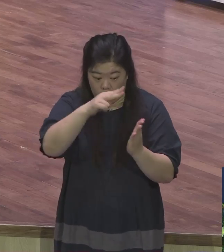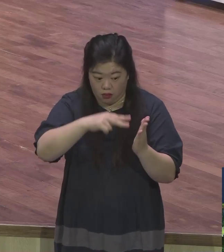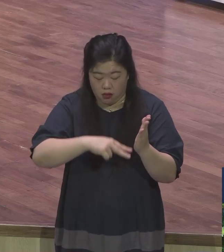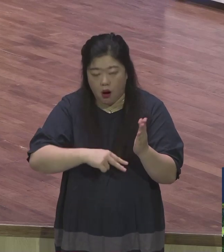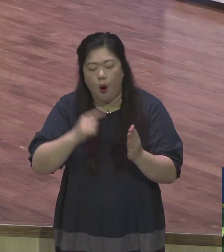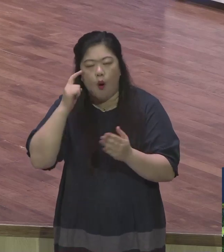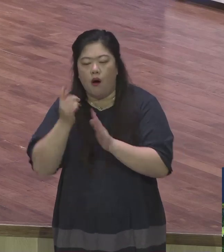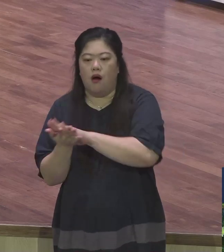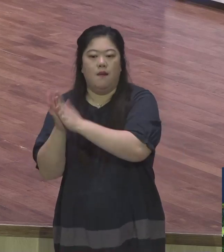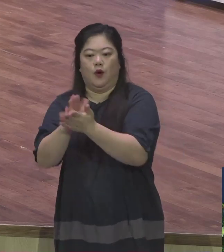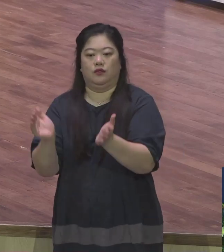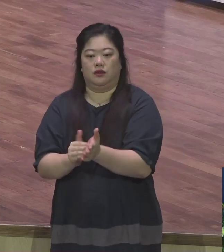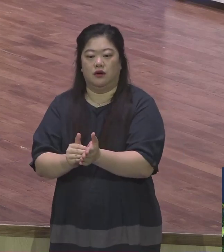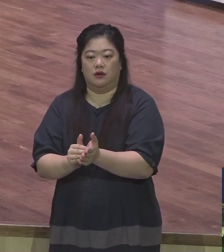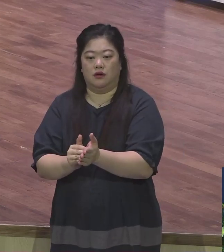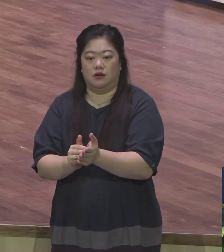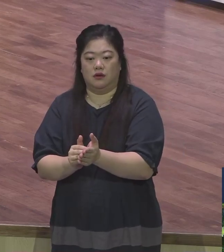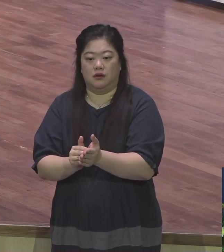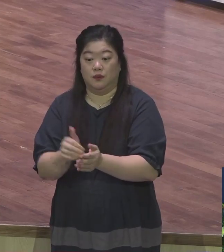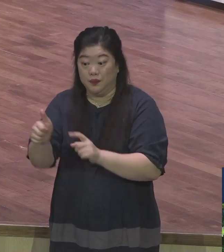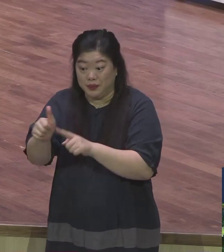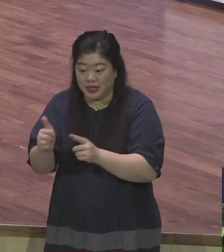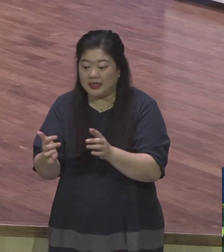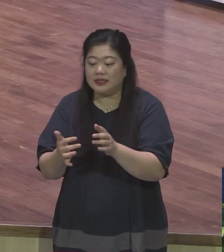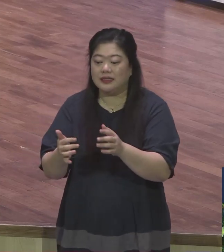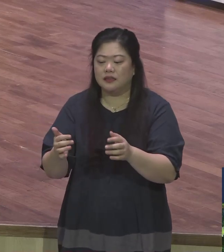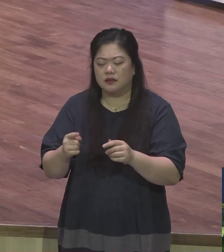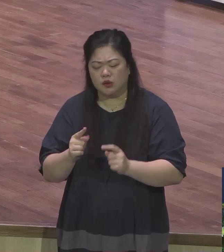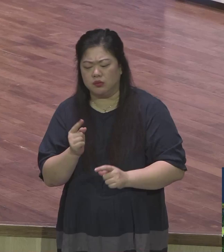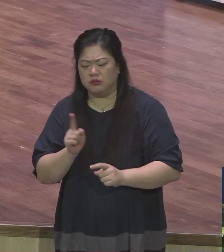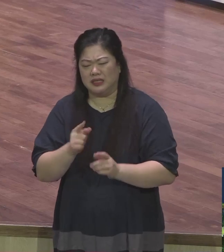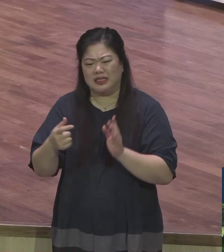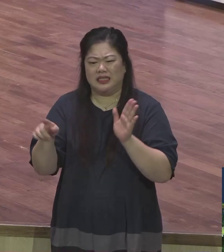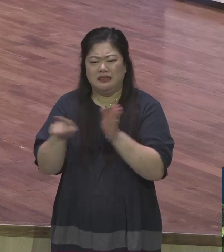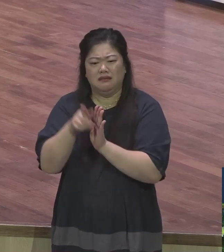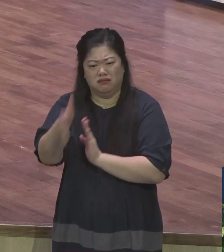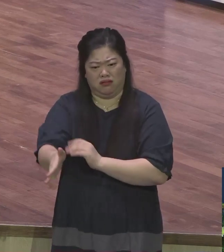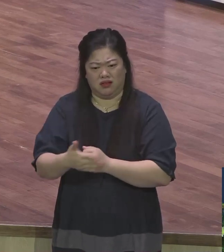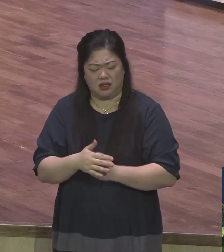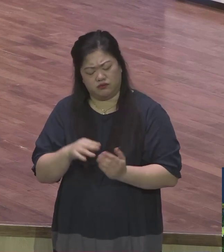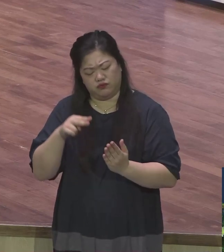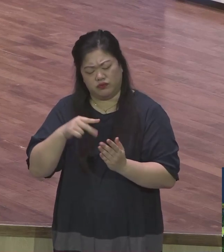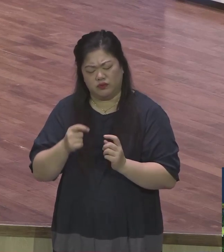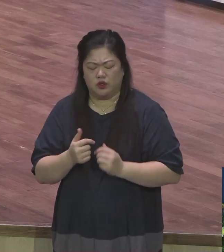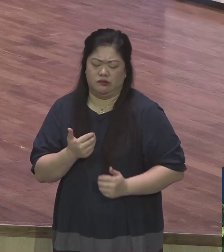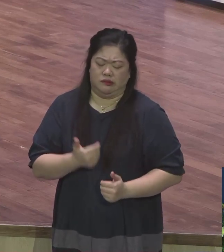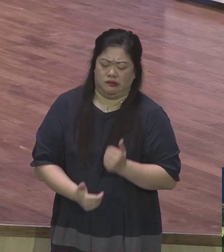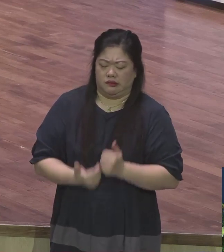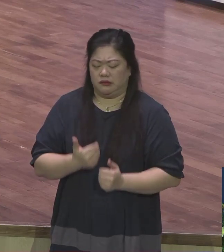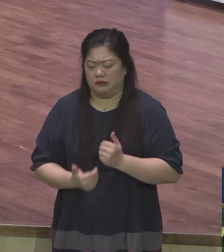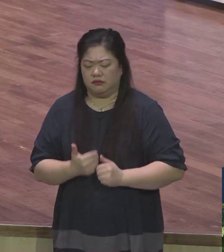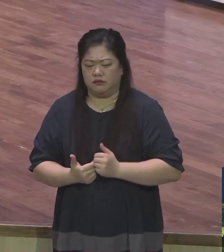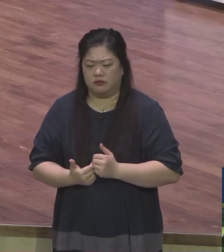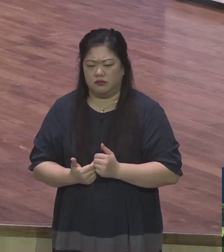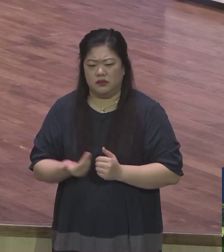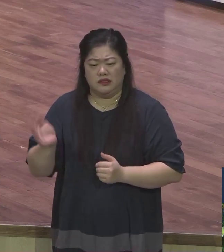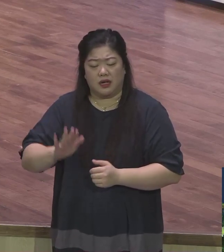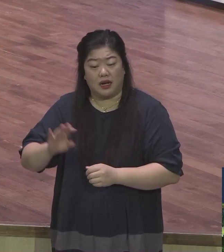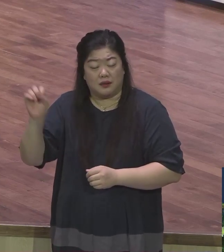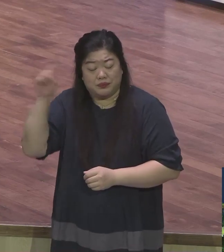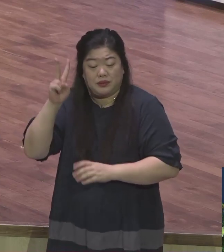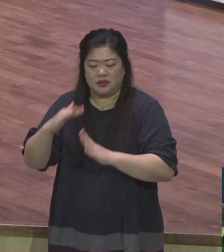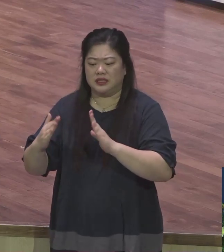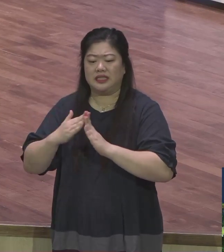못하고 갈등 갈등하고 있을 어느 날 어느 날 집에 앉아있는데 갑자기 이웃집